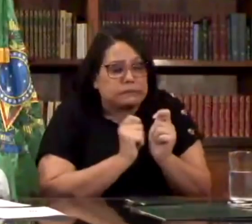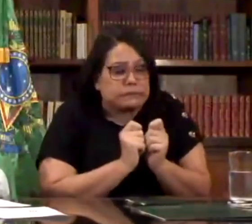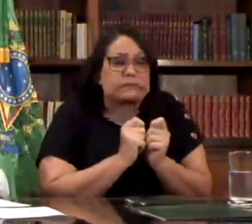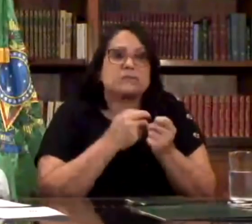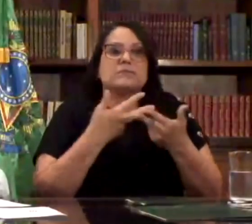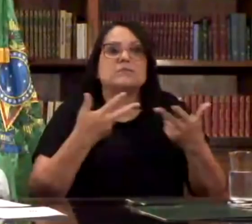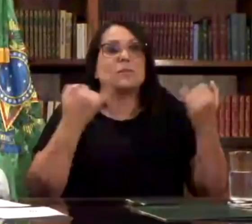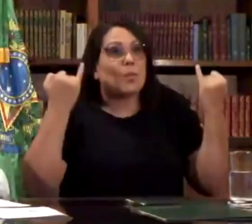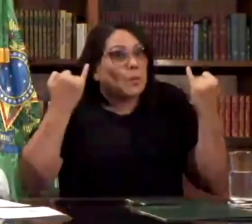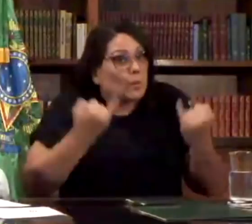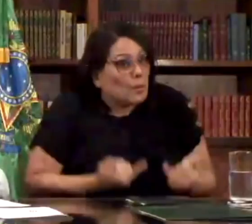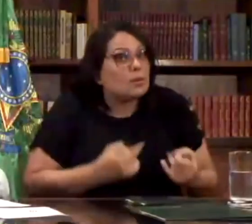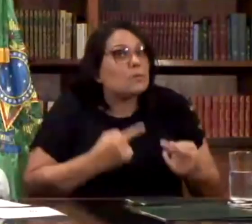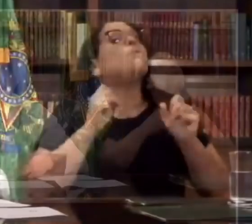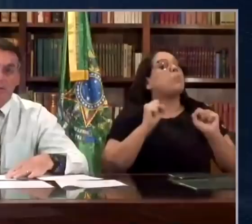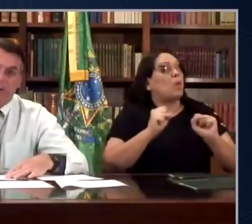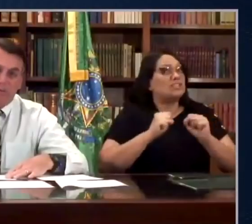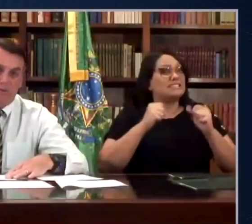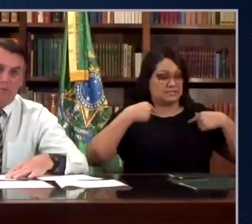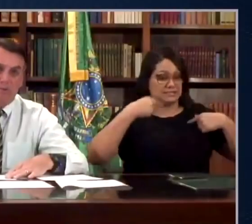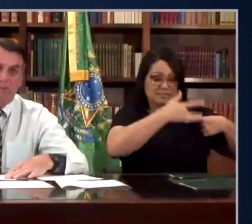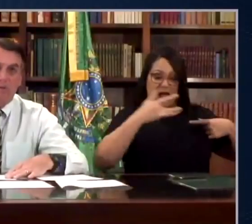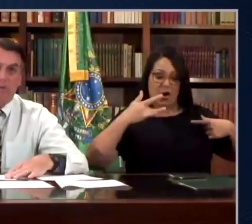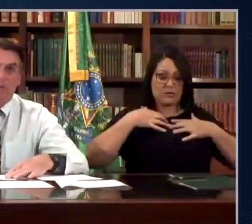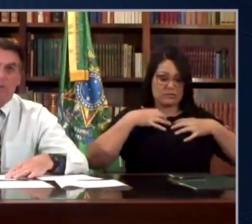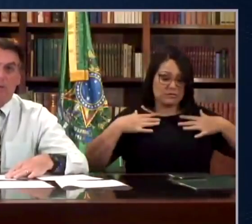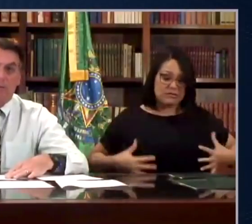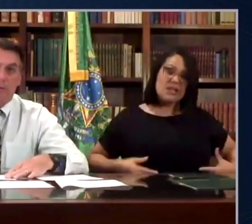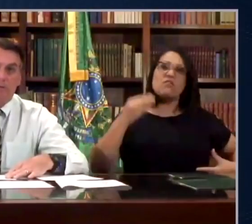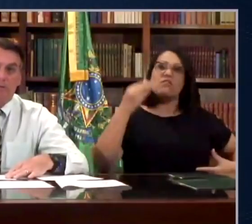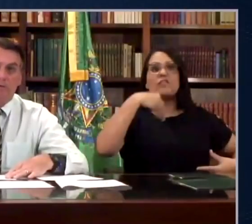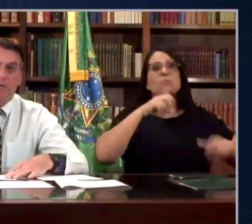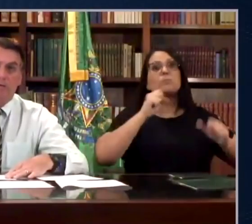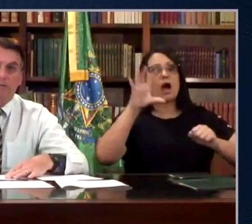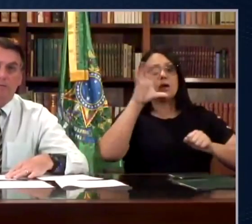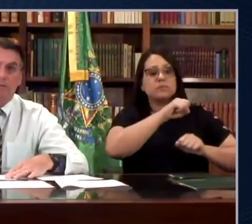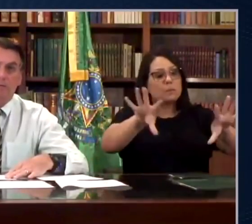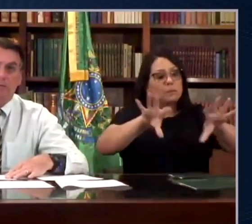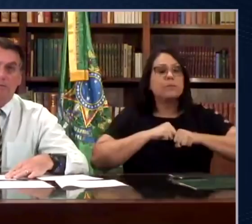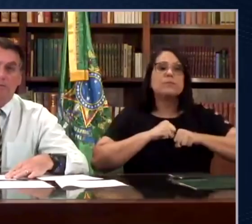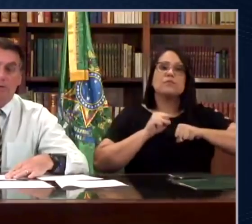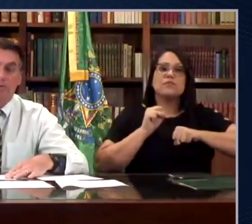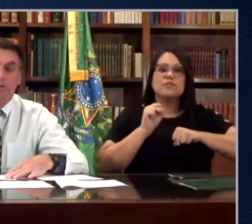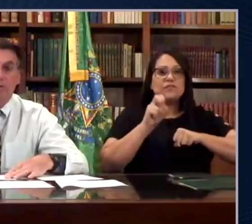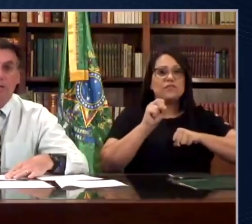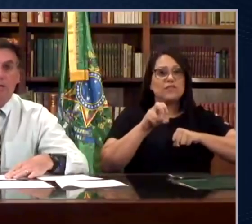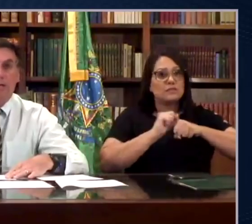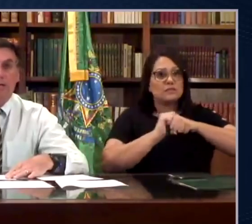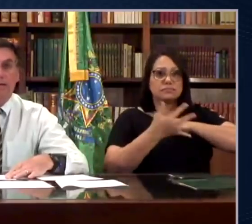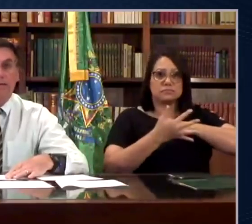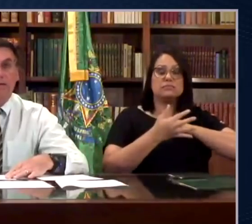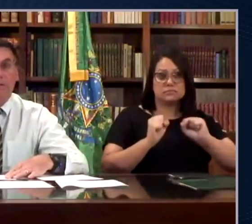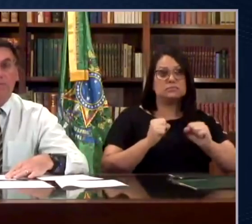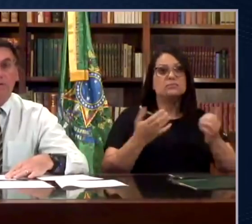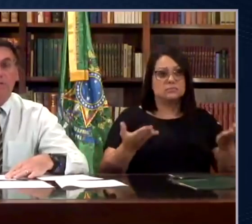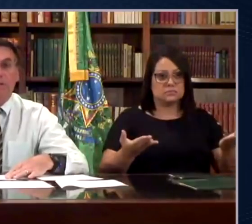mais propensa ao contrair um vírus, né? Esse próprio vírus aí, o coronavírus,